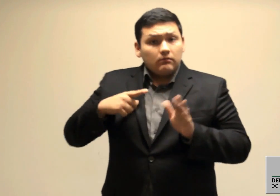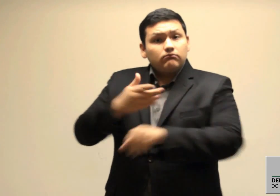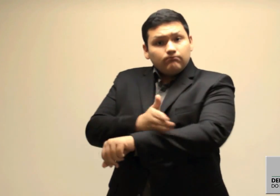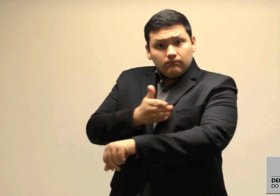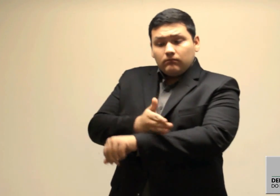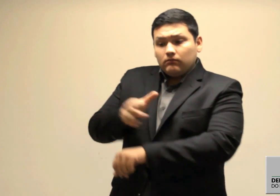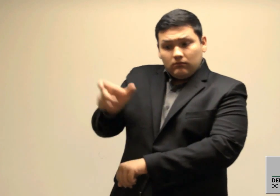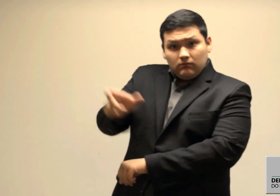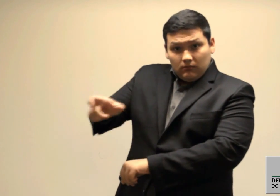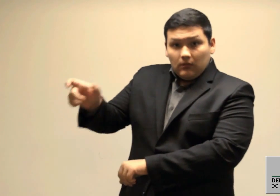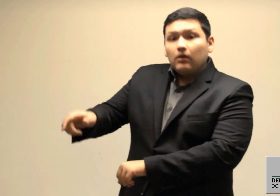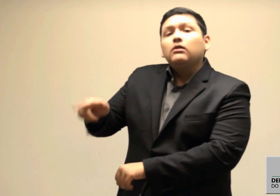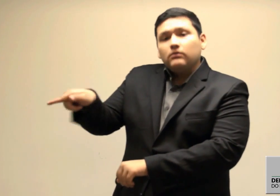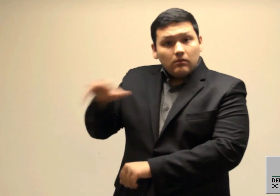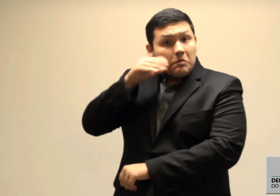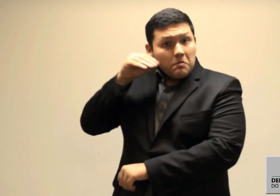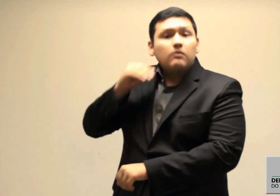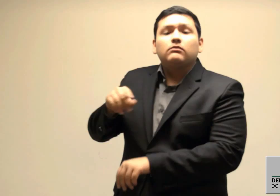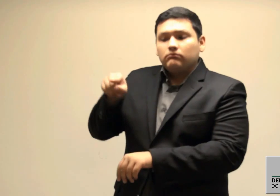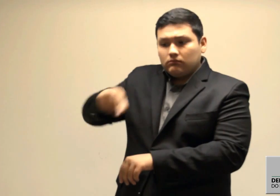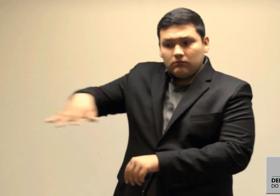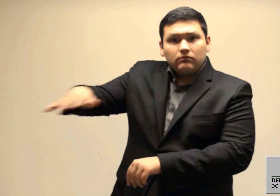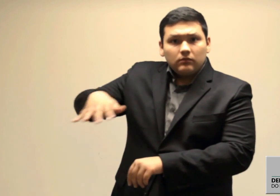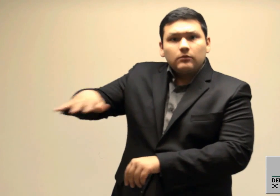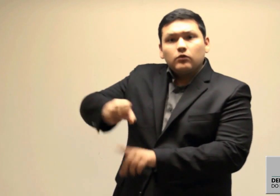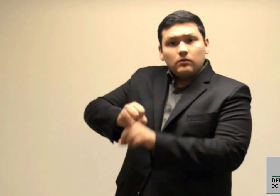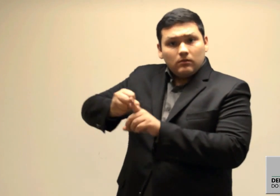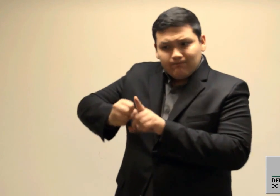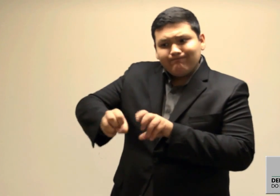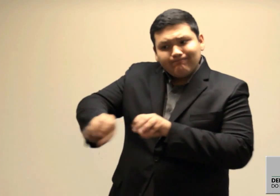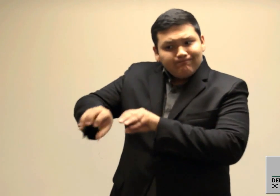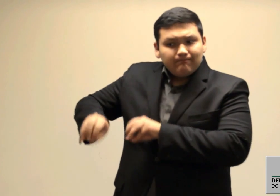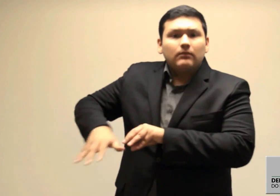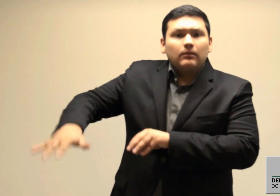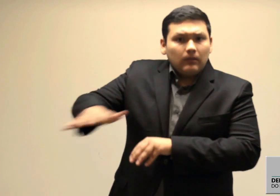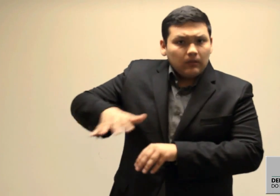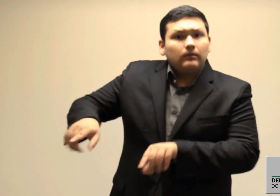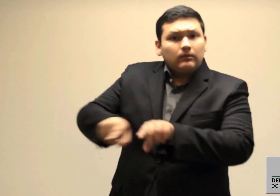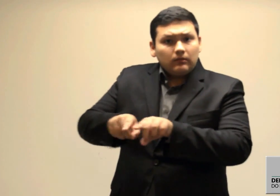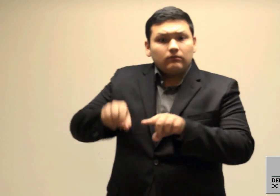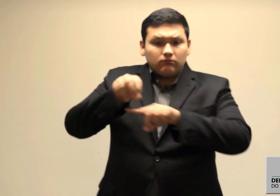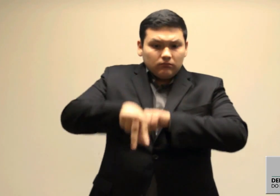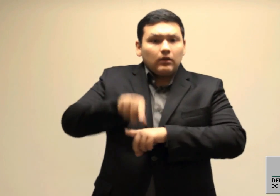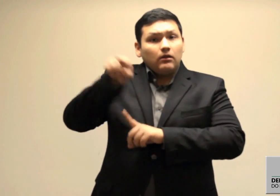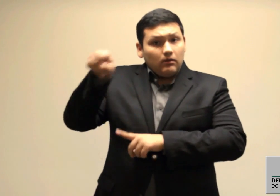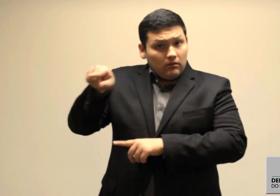estágio administrativo para adolescentes em cumprimento de medida socioeducativa em meio aberto e egressos da fundação